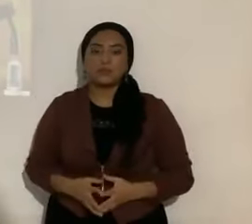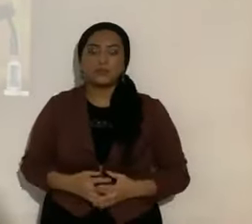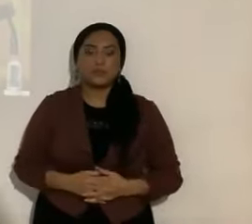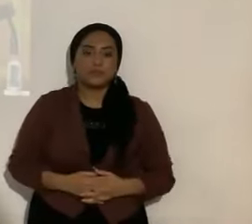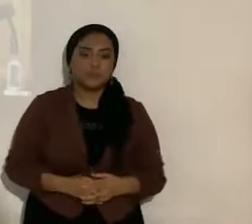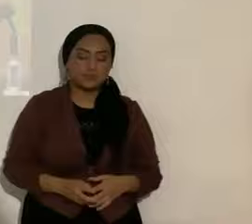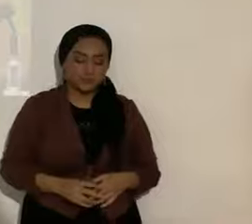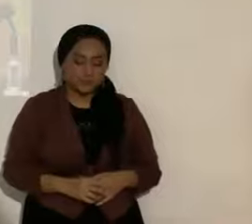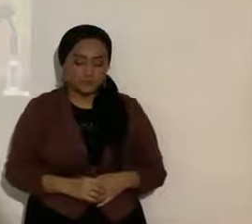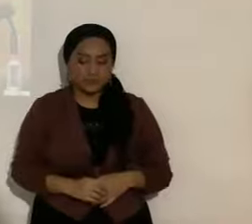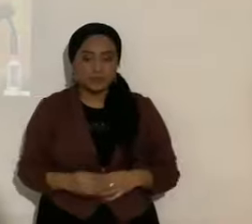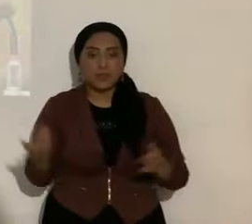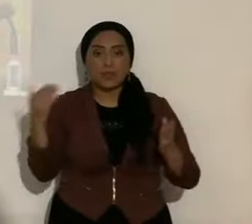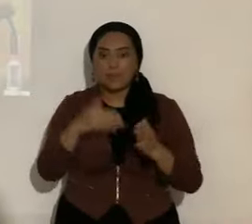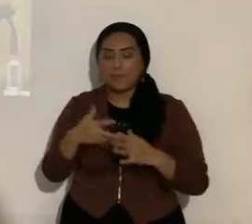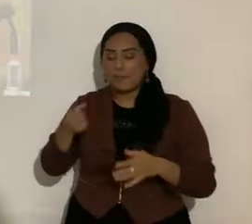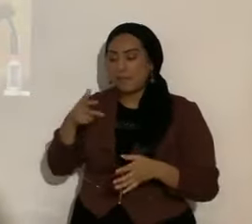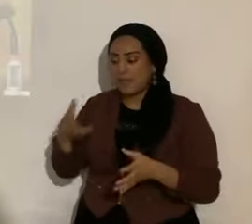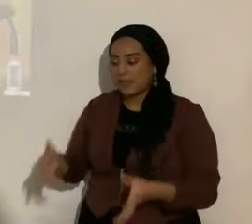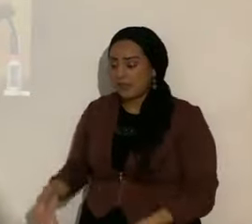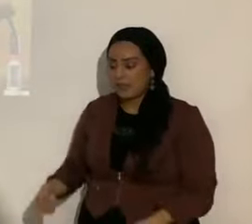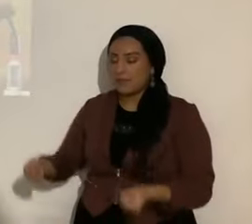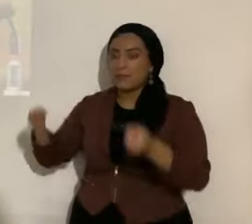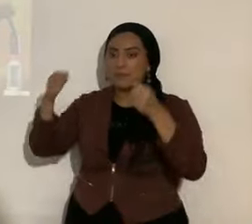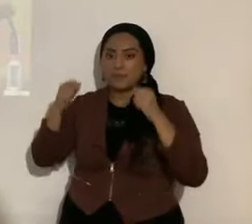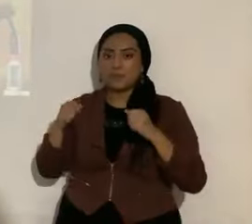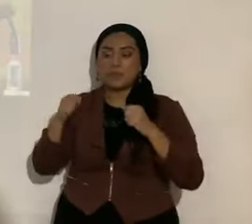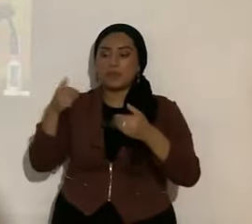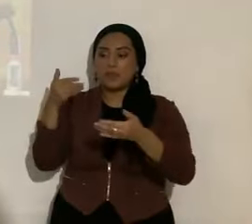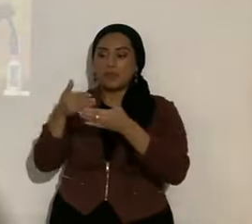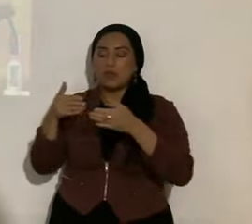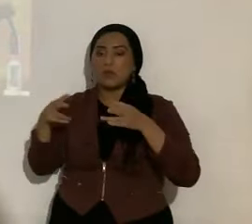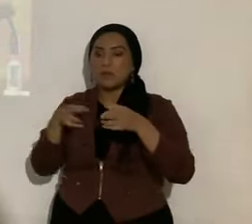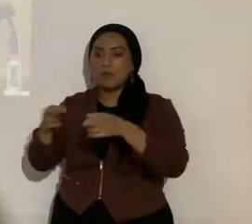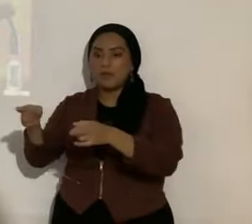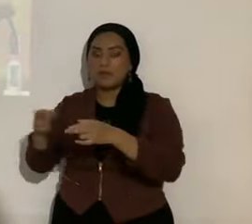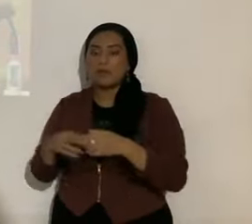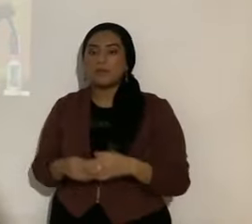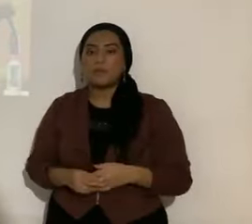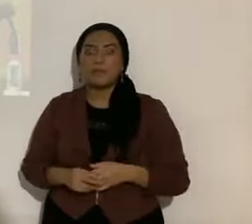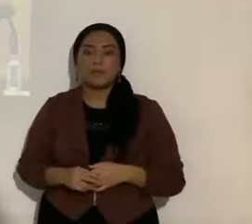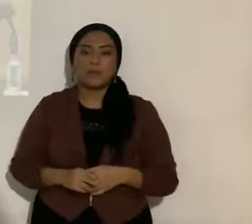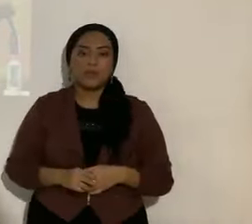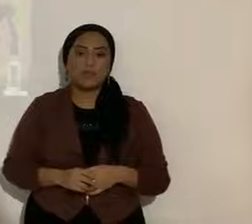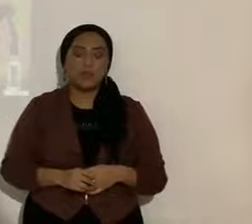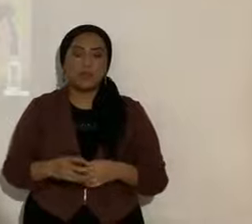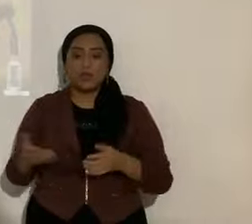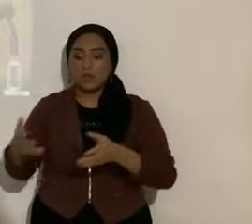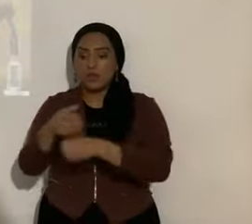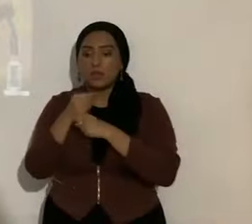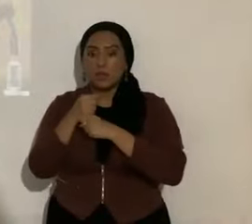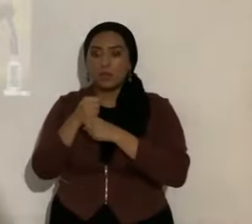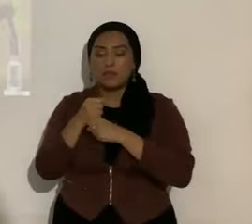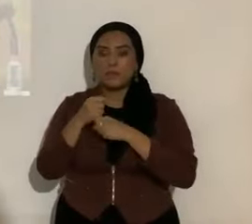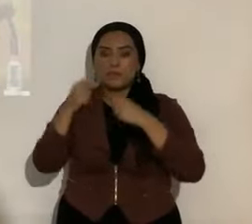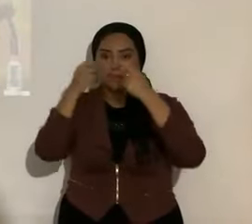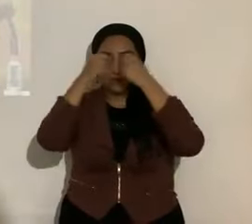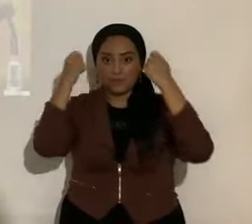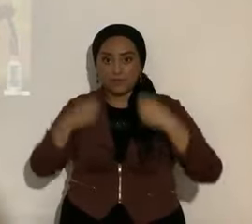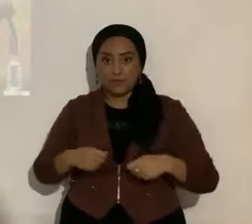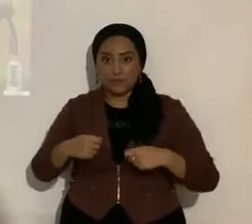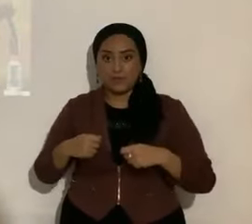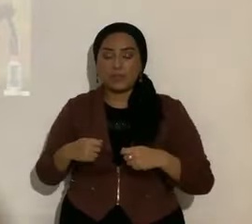que se le había caído, y volvió y se paró a la orilla del Jordán. Vamos a leer el 14. Y tomando el talí de Elías, que se le había